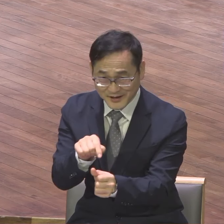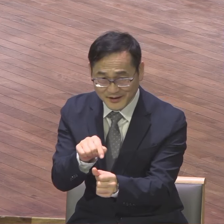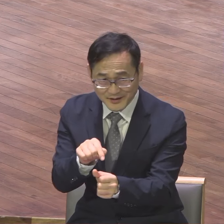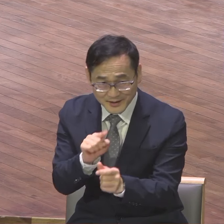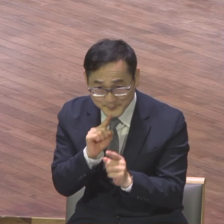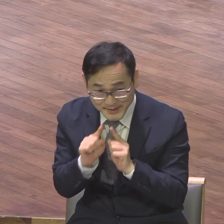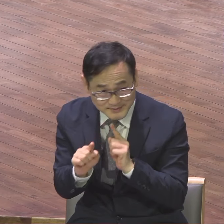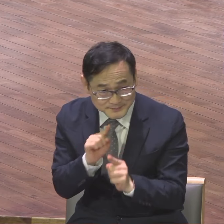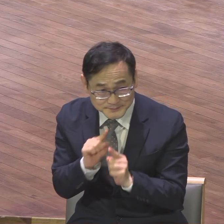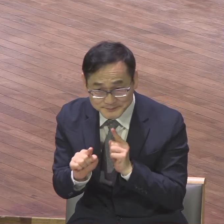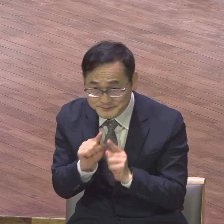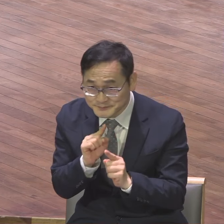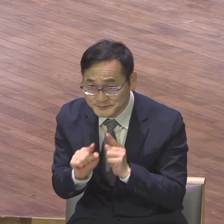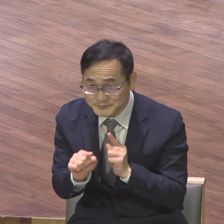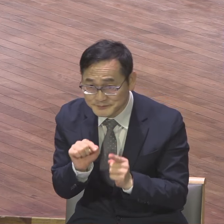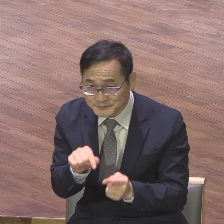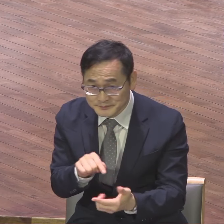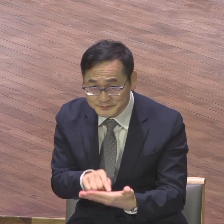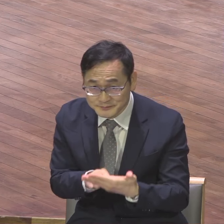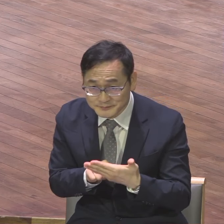하는 메시지를 우리에게 주고